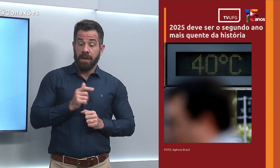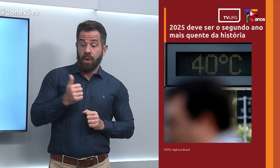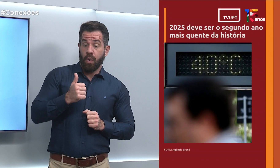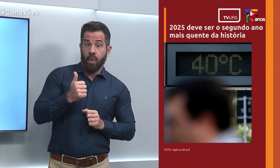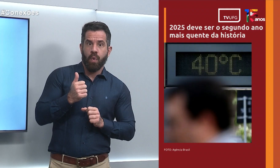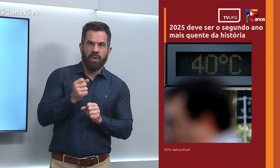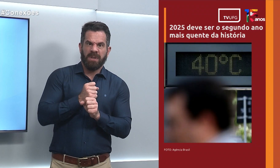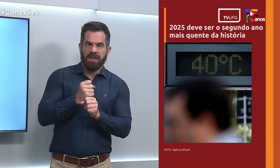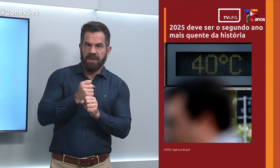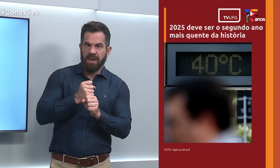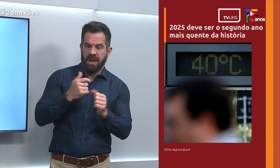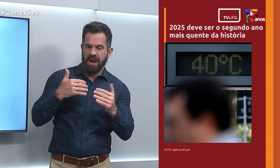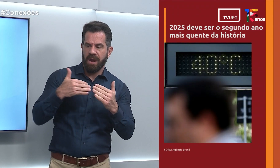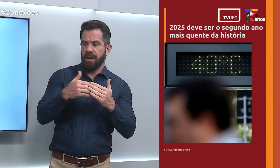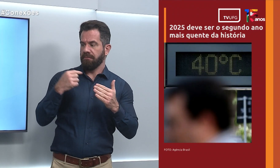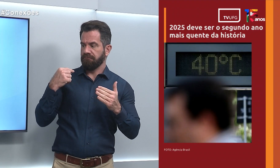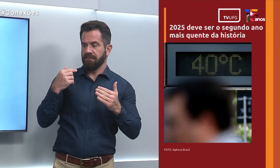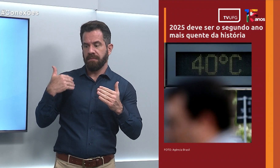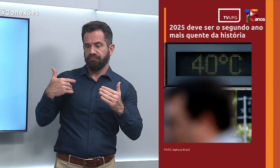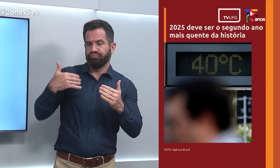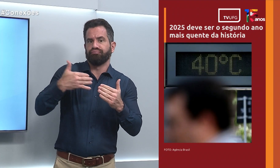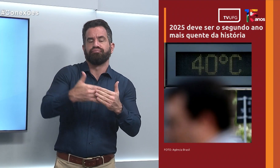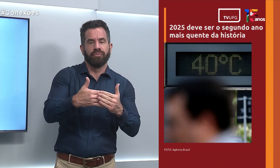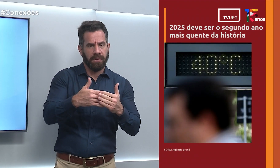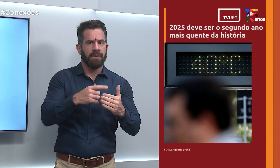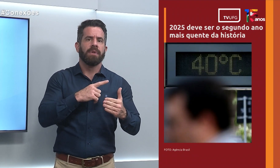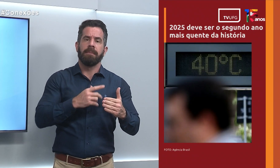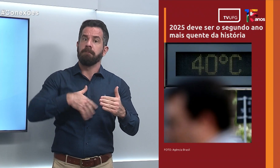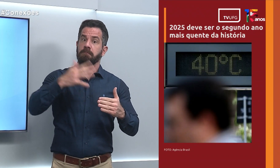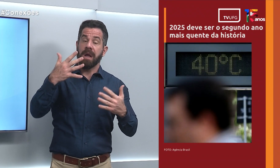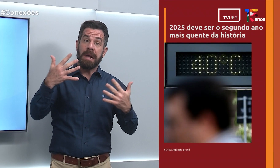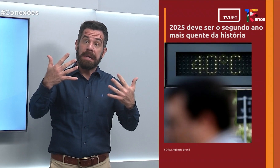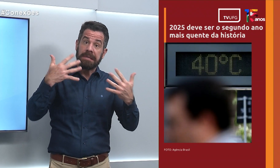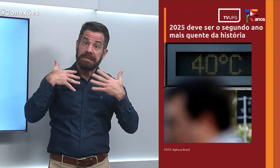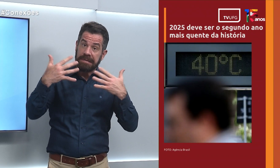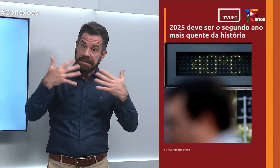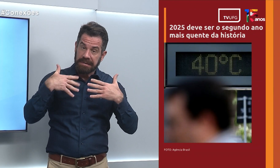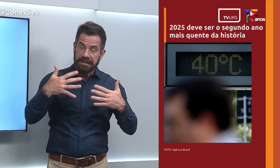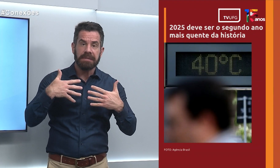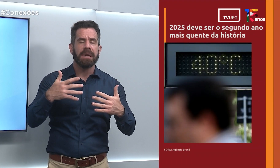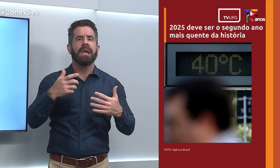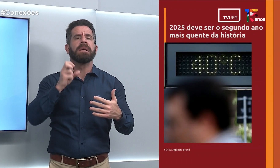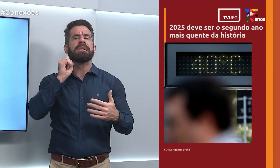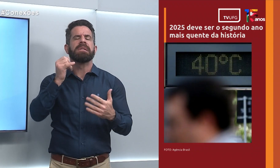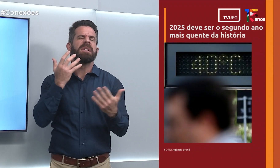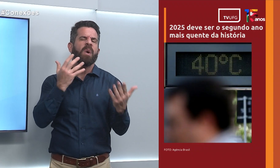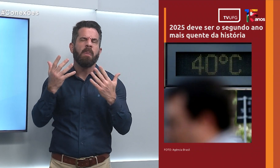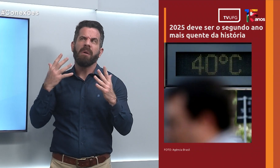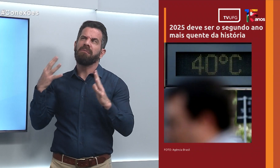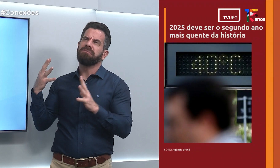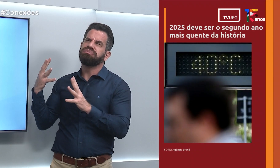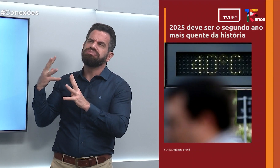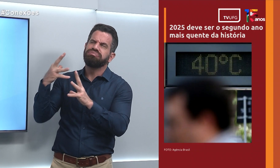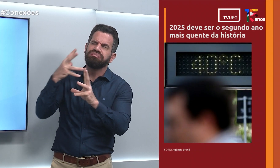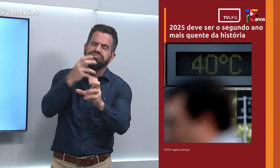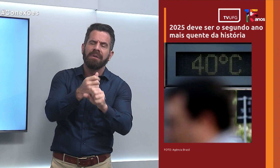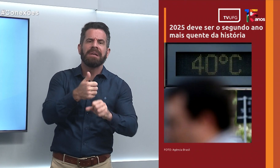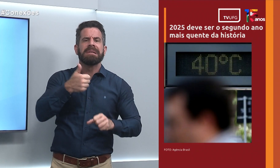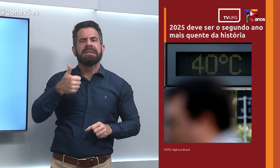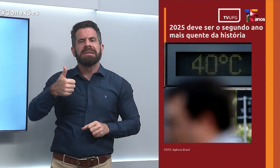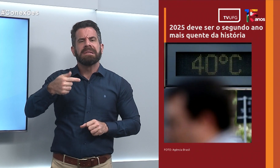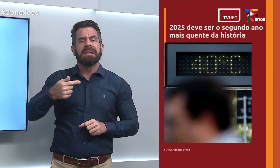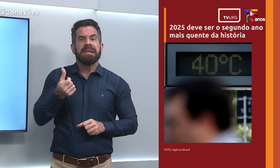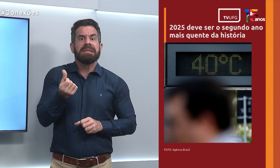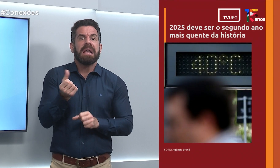quentes, devem ser os mais quentes em 176 anos de medições. O relatório